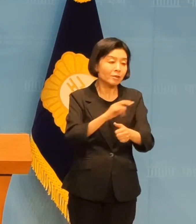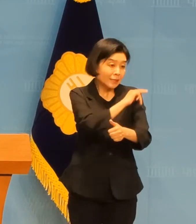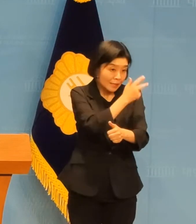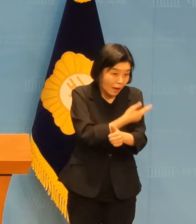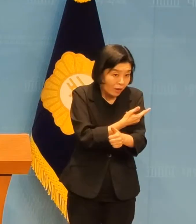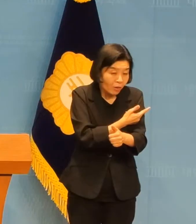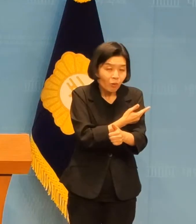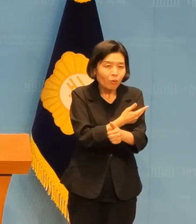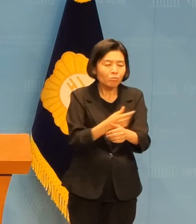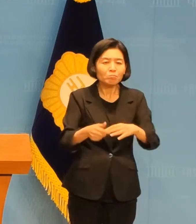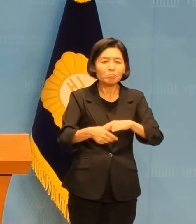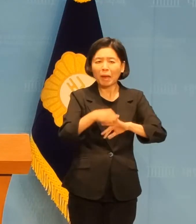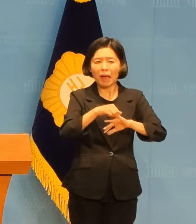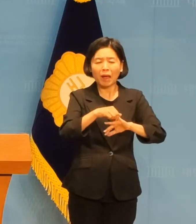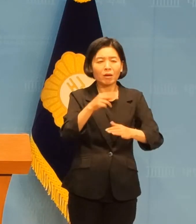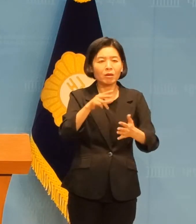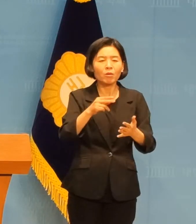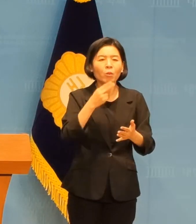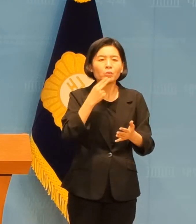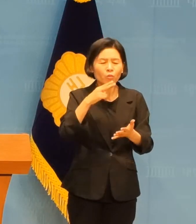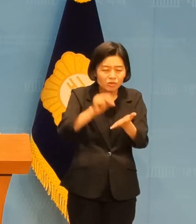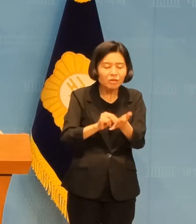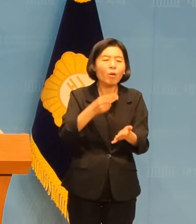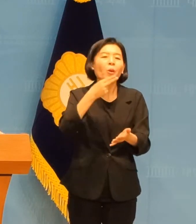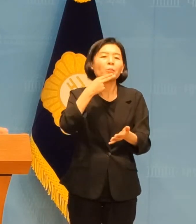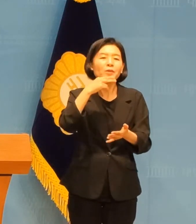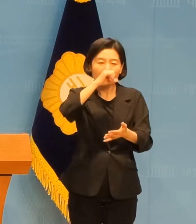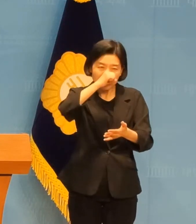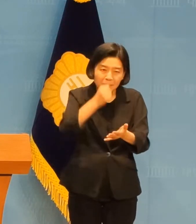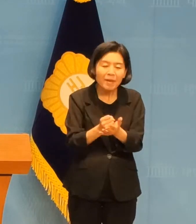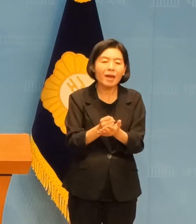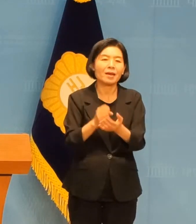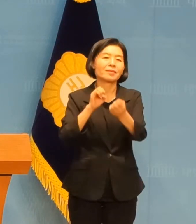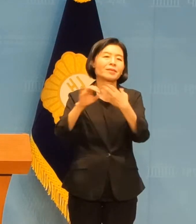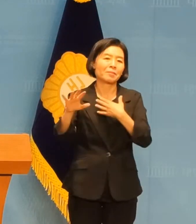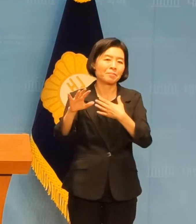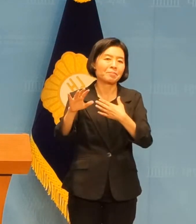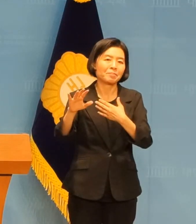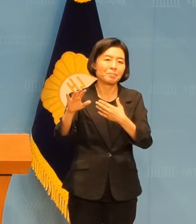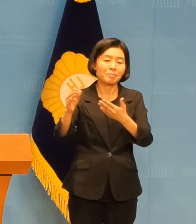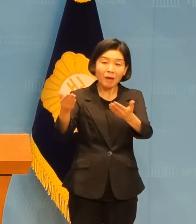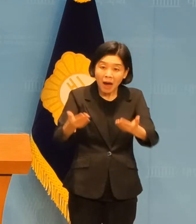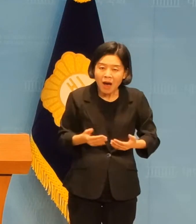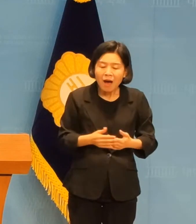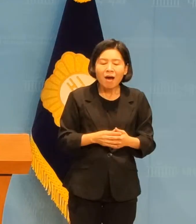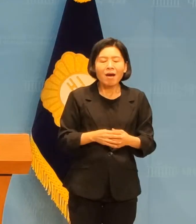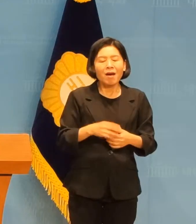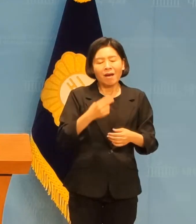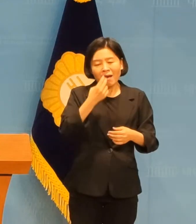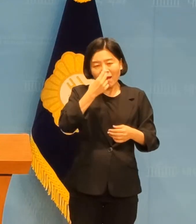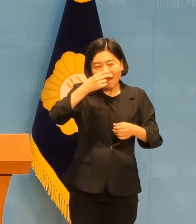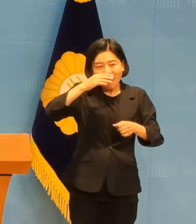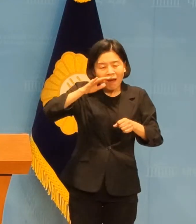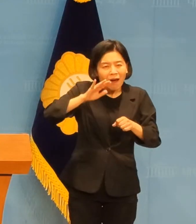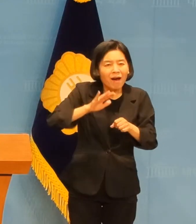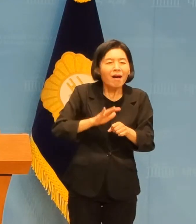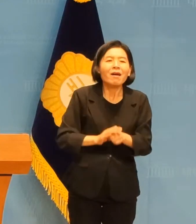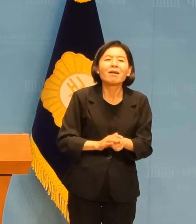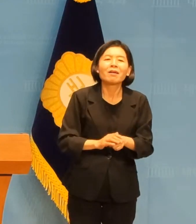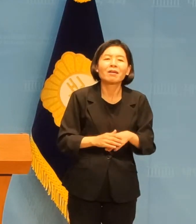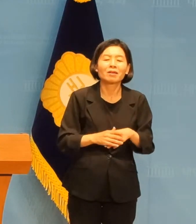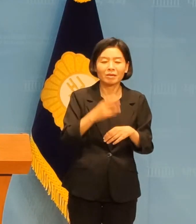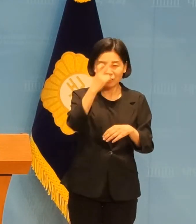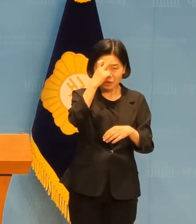결격 사유가 없다라는 답변을 제출해 온 것입니다. 참으로 어이가 없습니다.